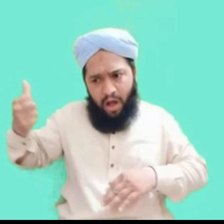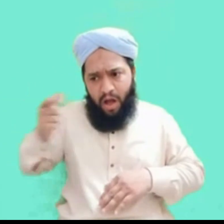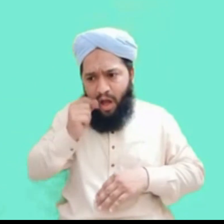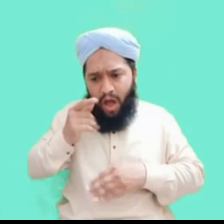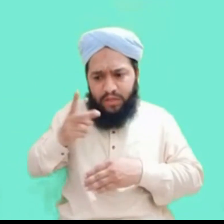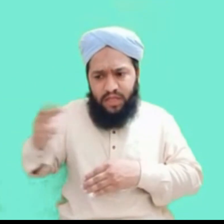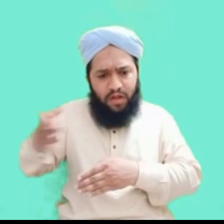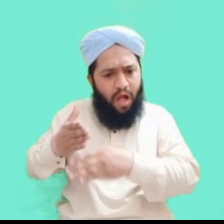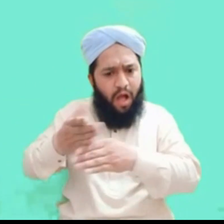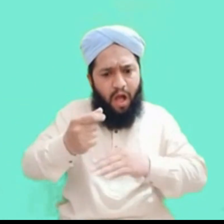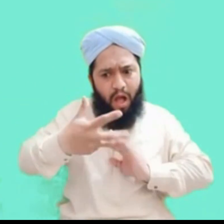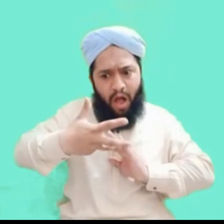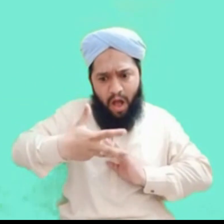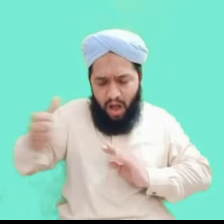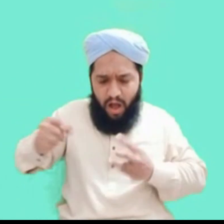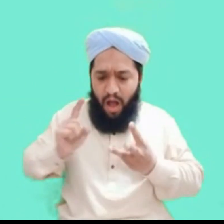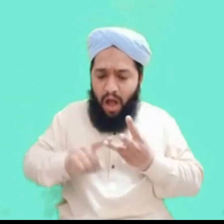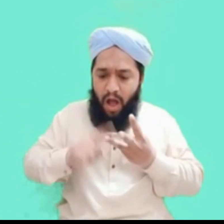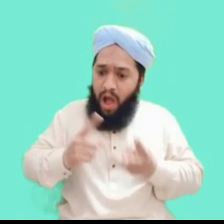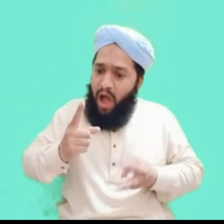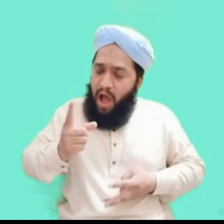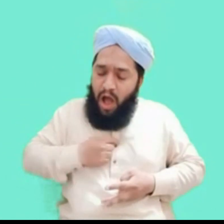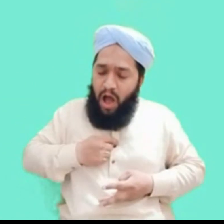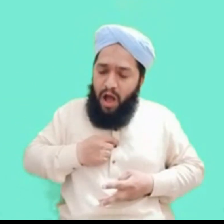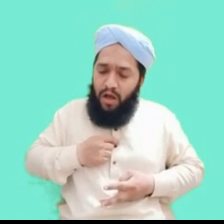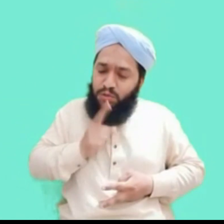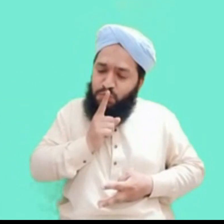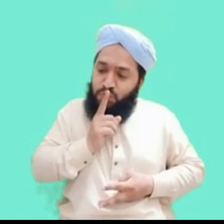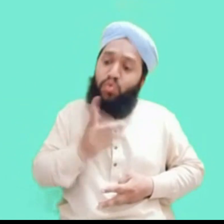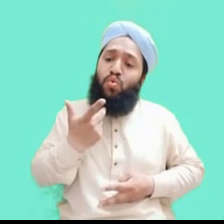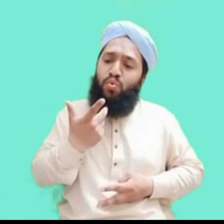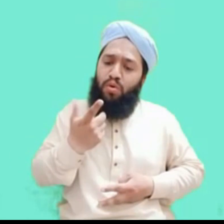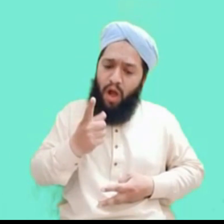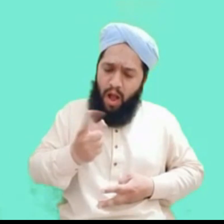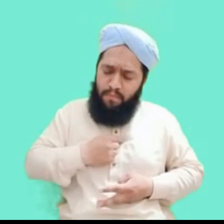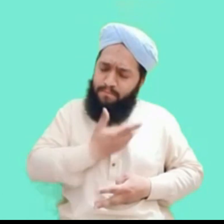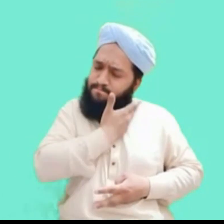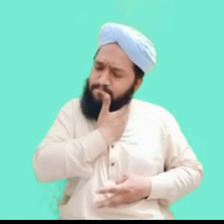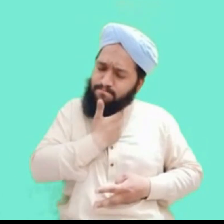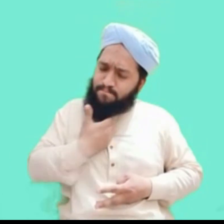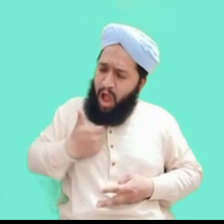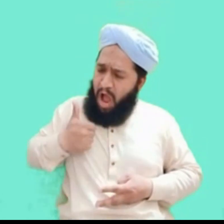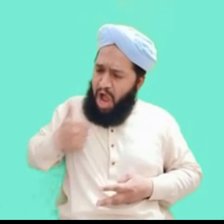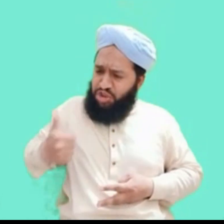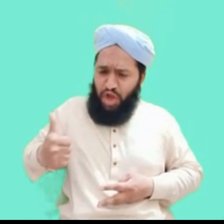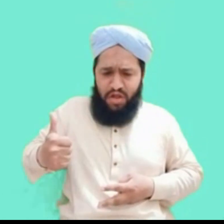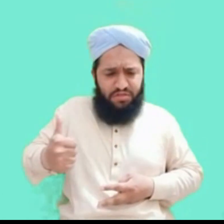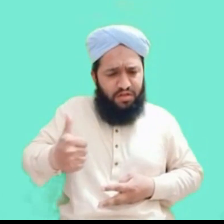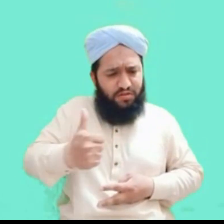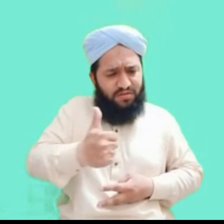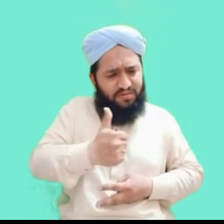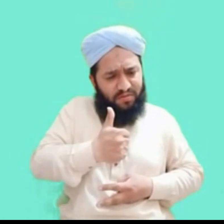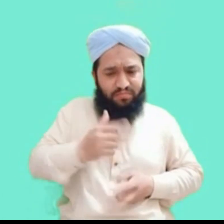نہیں کرتے تو اپنا حصہ لینے سے پیچھے کیوں رہتا ہے؟ جتنا بن پڑے عمدہ سے عمدہ ترین